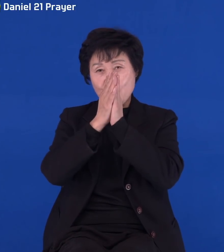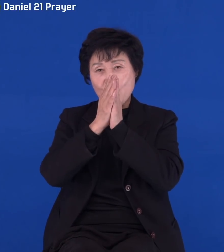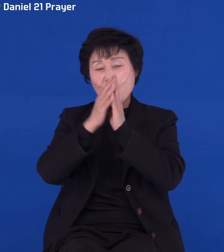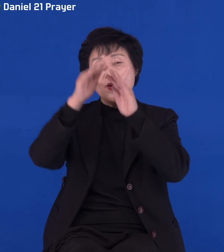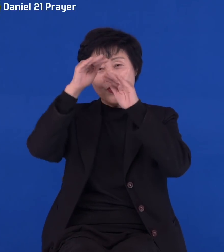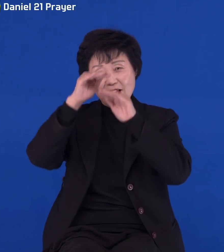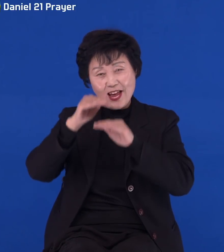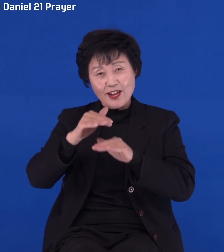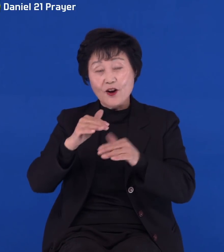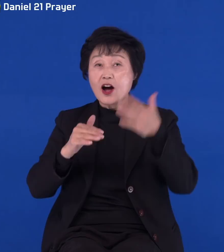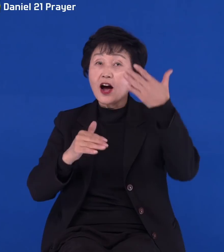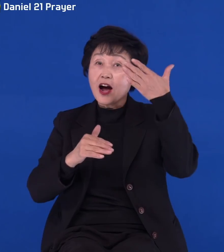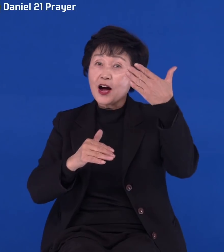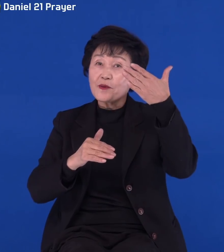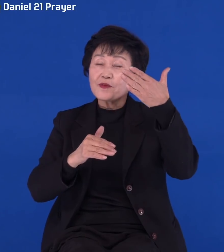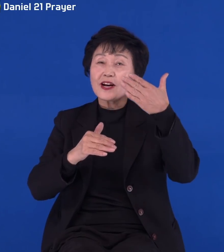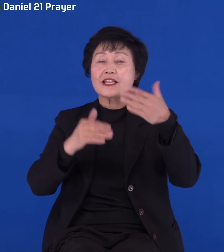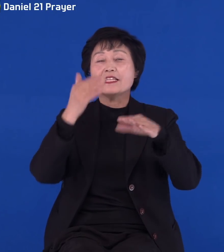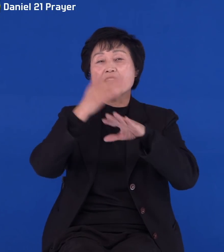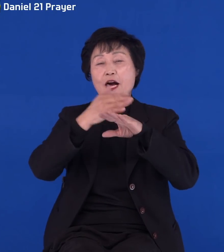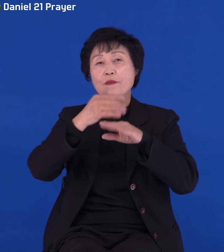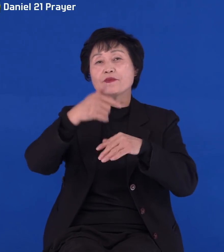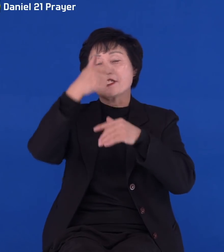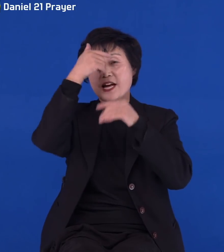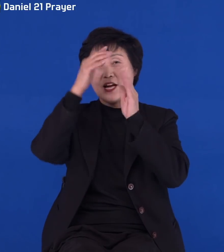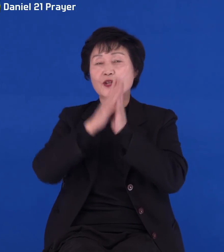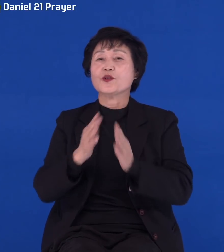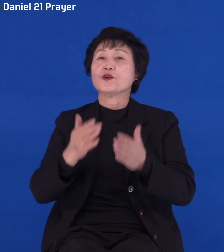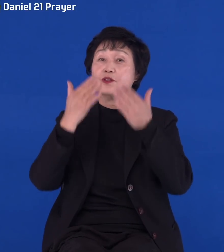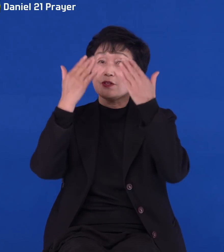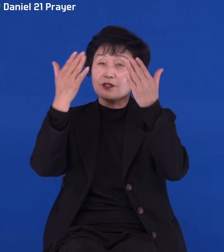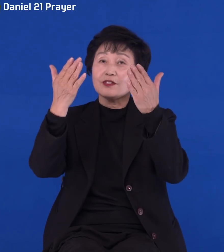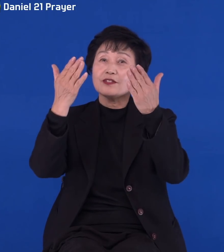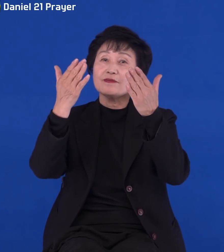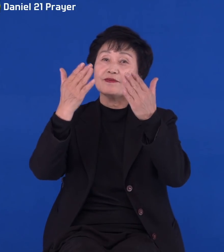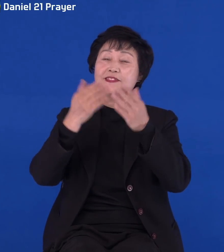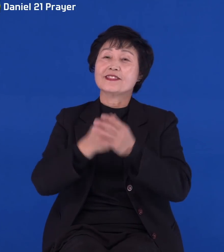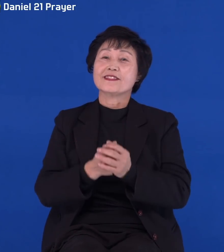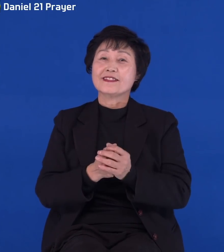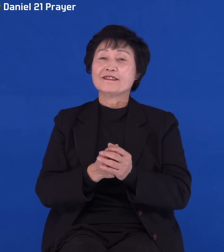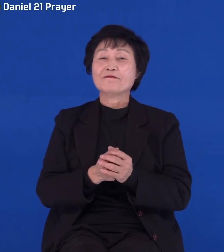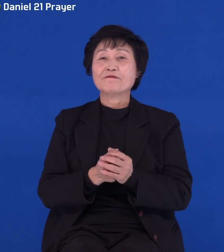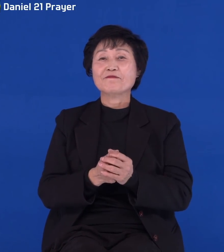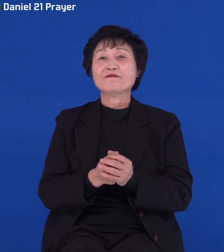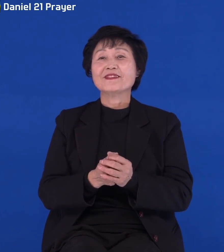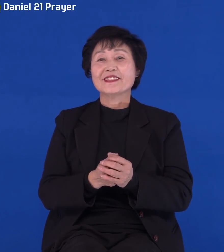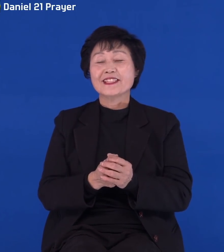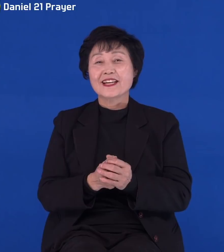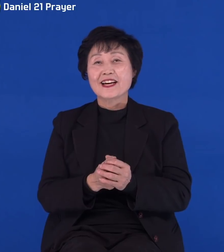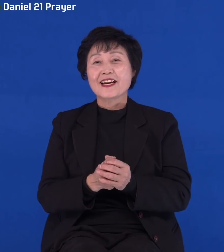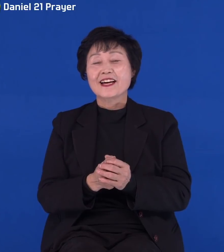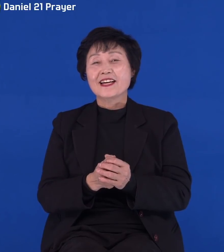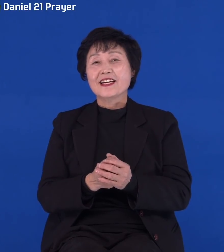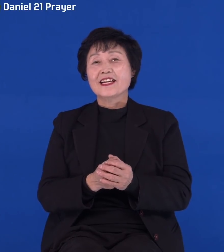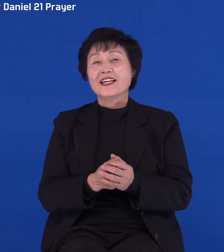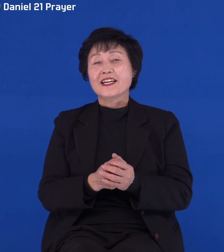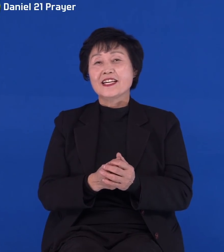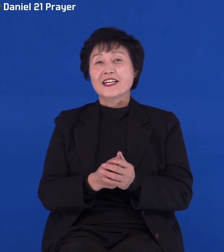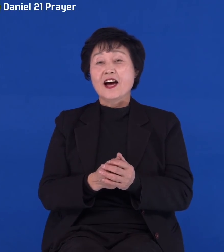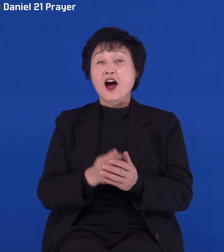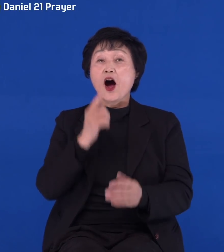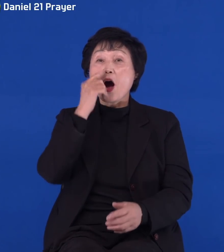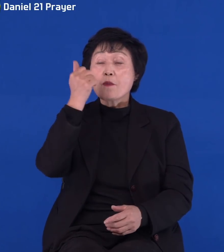올려드린 9가지 감사 기도과 함께 저희 가정 가운데 어떻게 긍휼의 예배자로 점점 성숙시켜 주는지 이것을 좀 나누고 싶습니다.